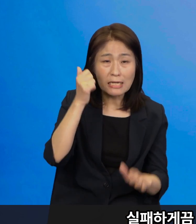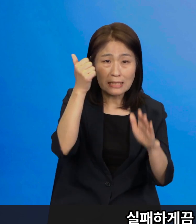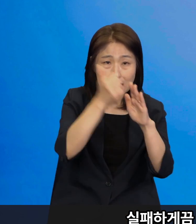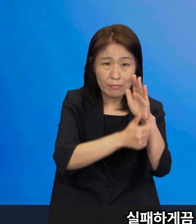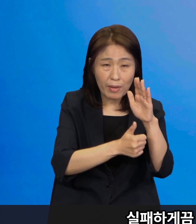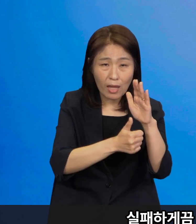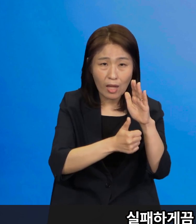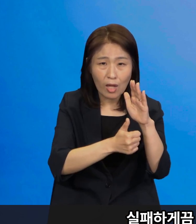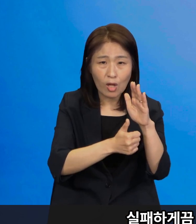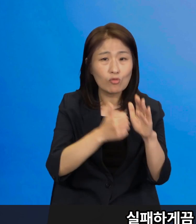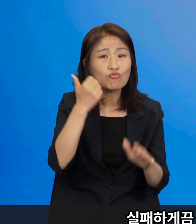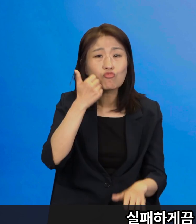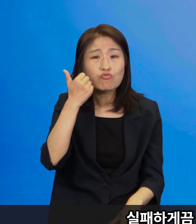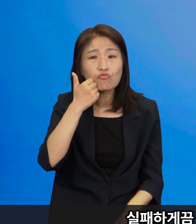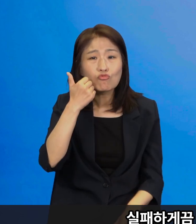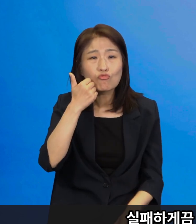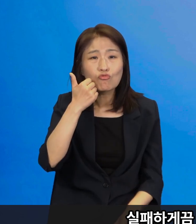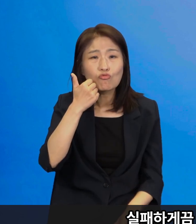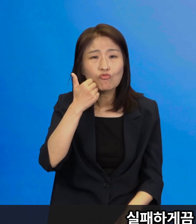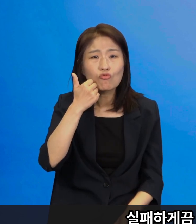실패하게끔 한 거 누가 하신 거예요?